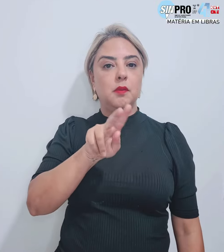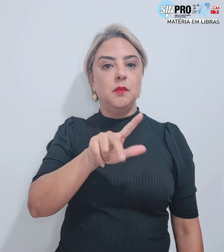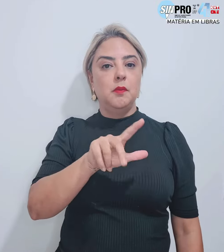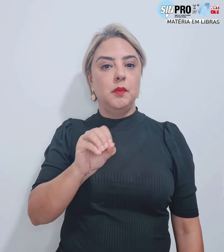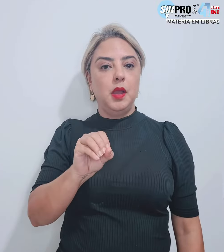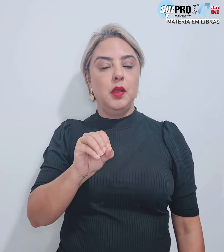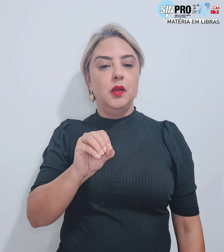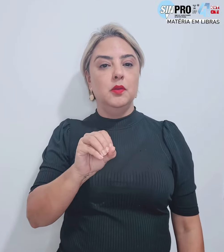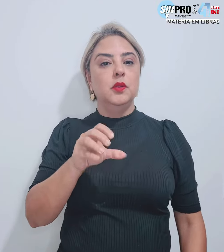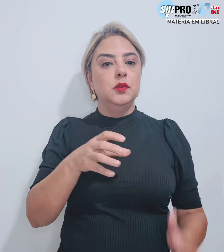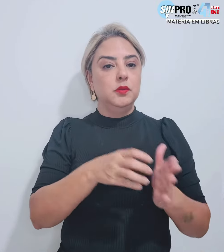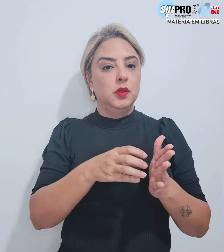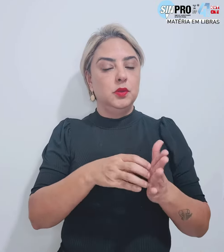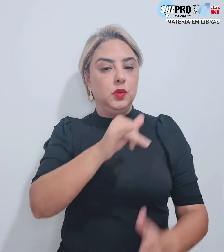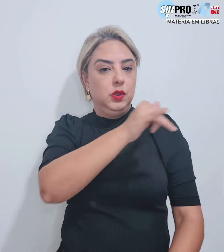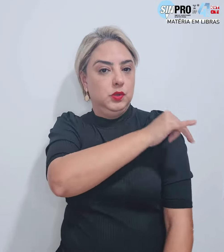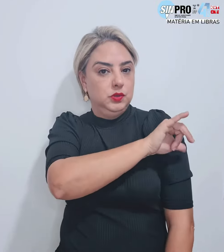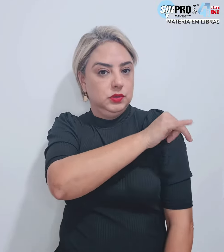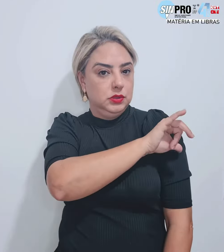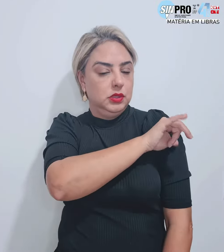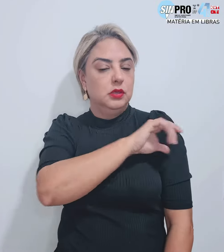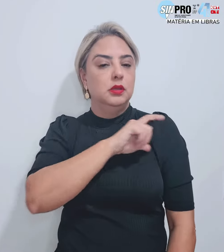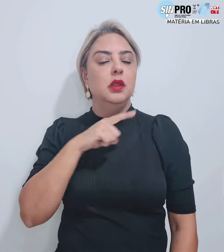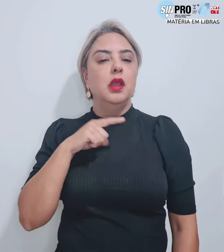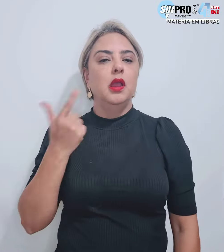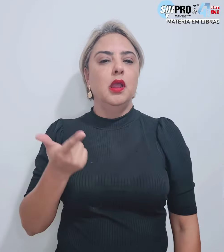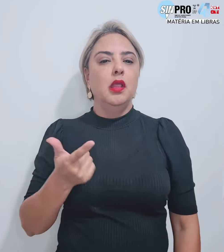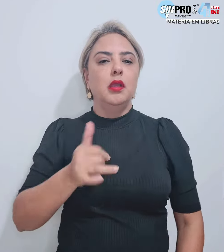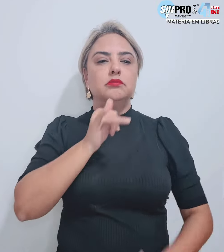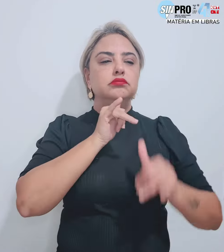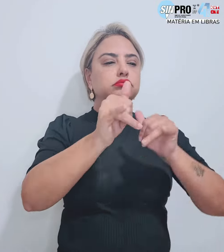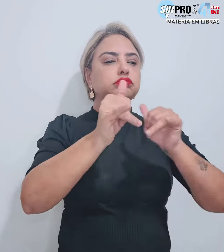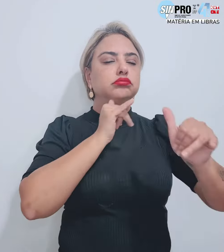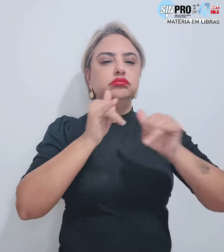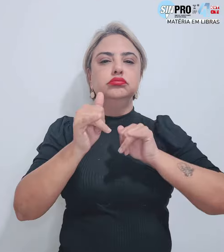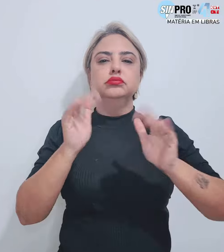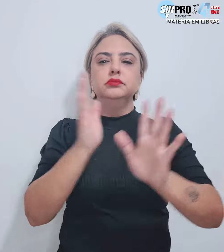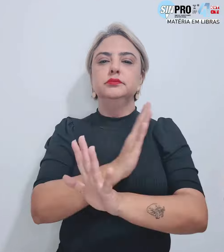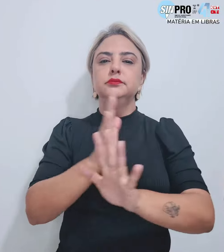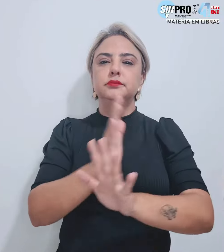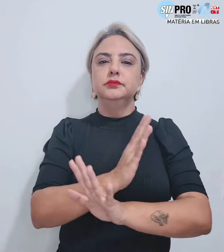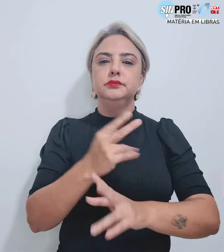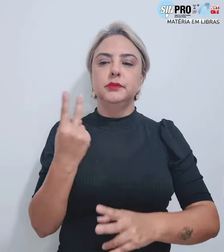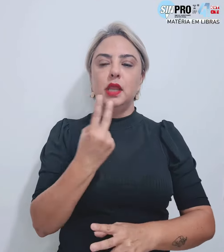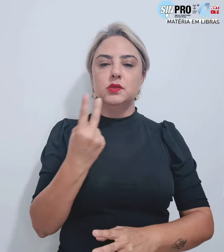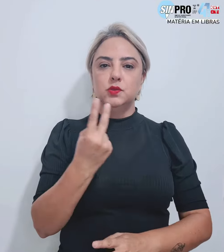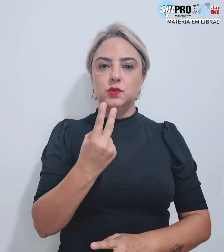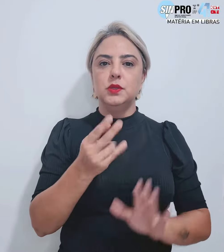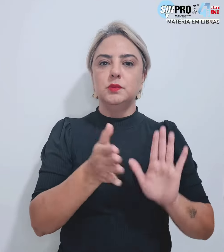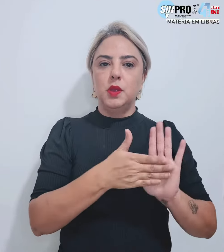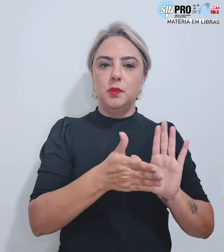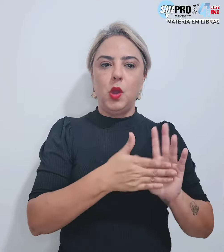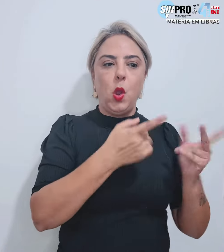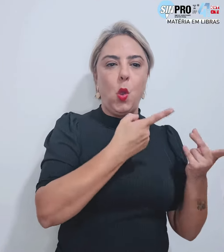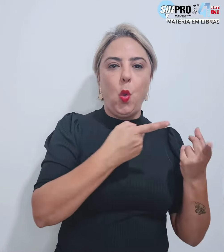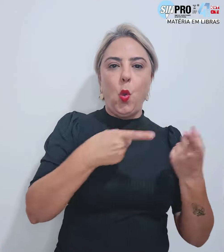PDT Rio de Janeiro, passou informe de tramitação de ambas. Contra a reforma